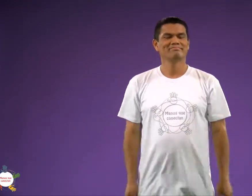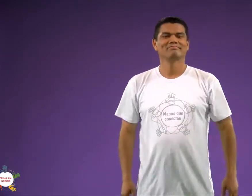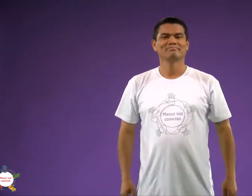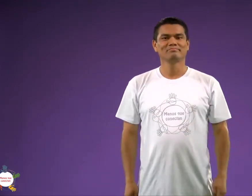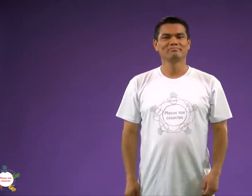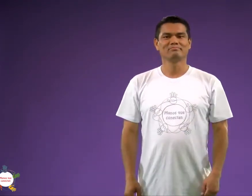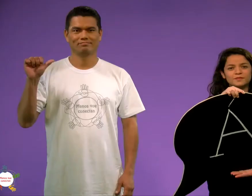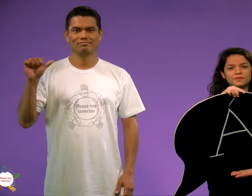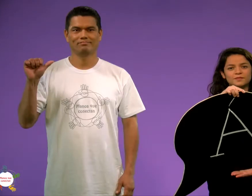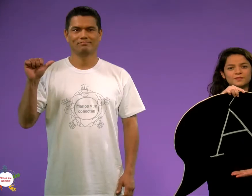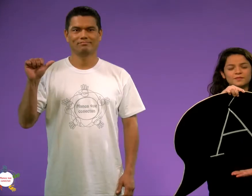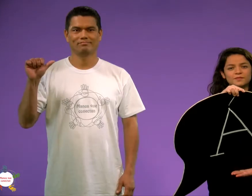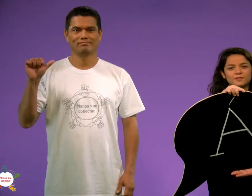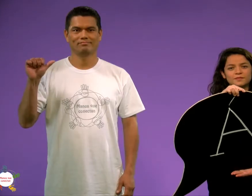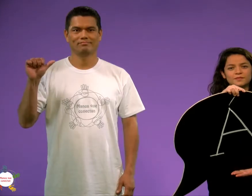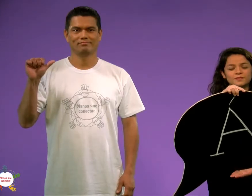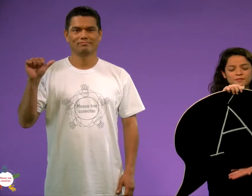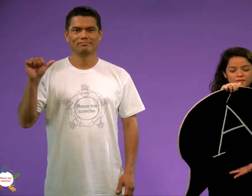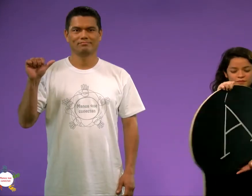oral. A,